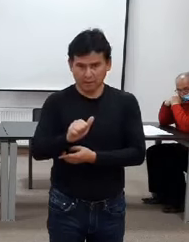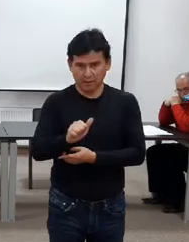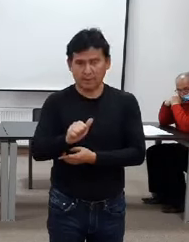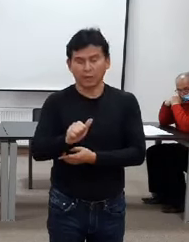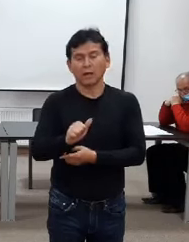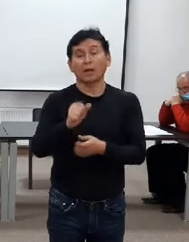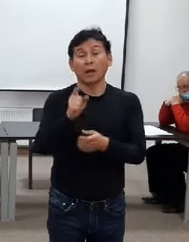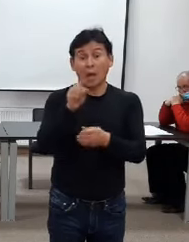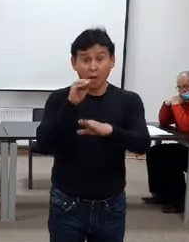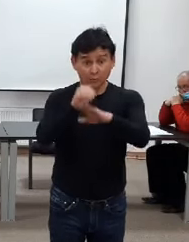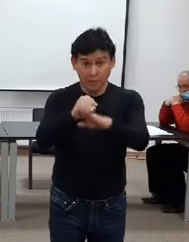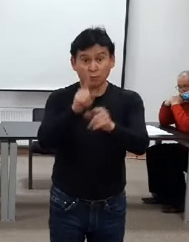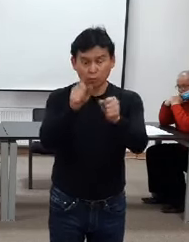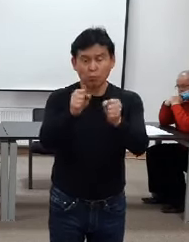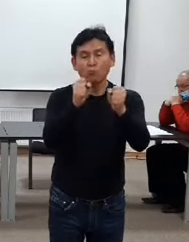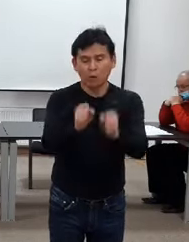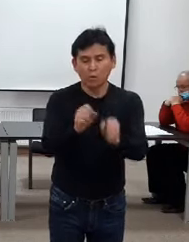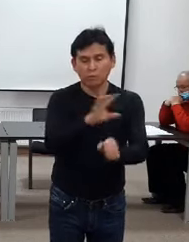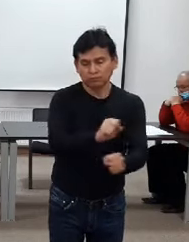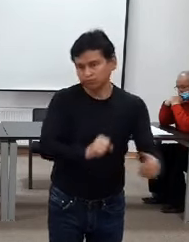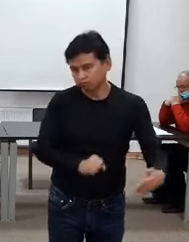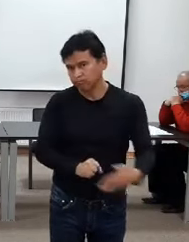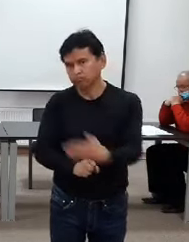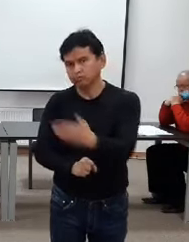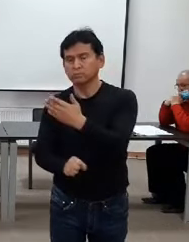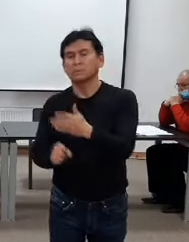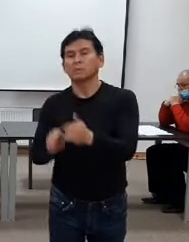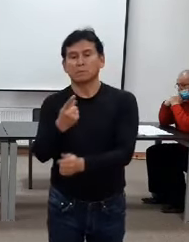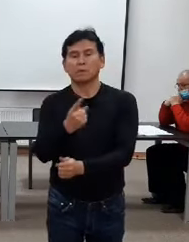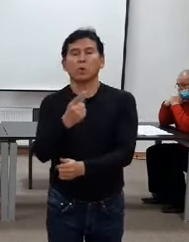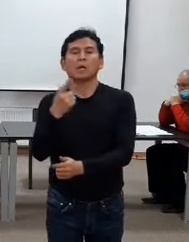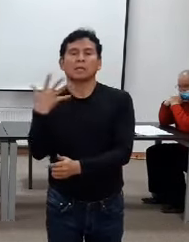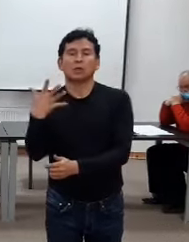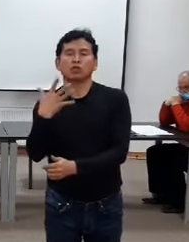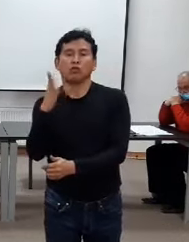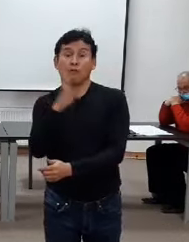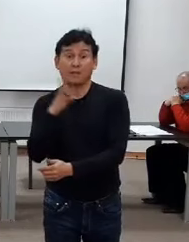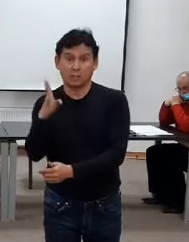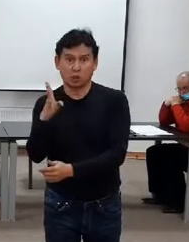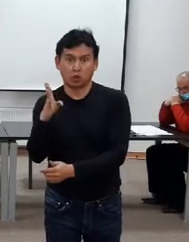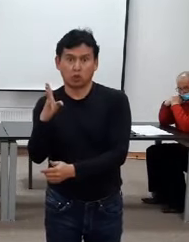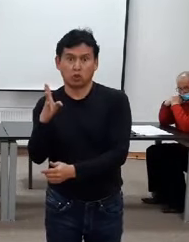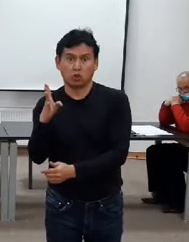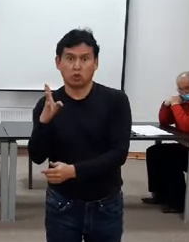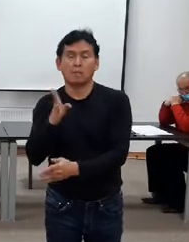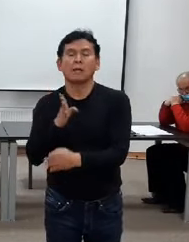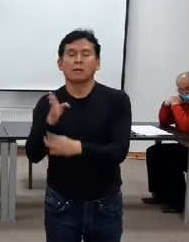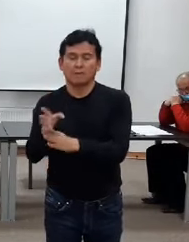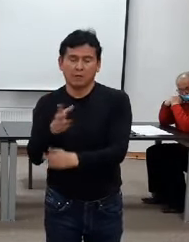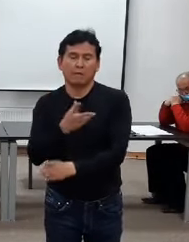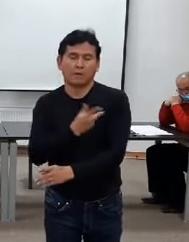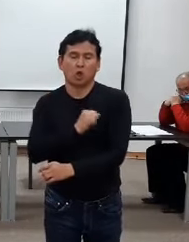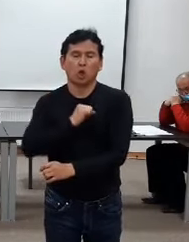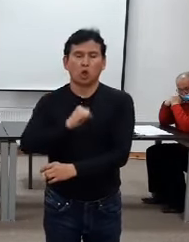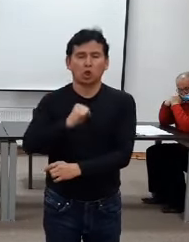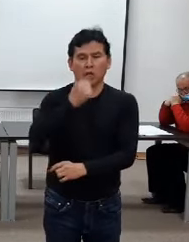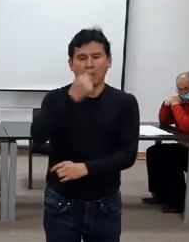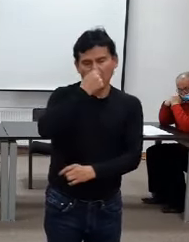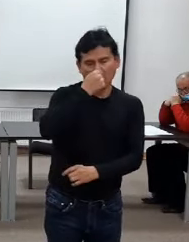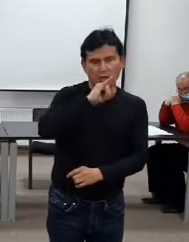a que puedan llevar a sus niños de primero a quinto básico a concurrir a su dosis de vacuna contra la